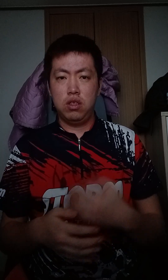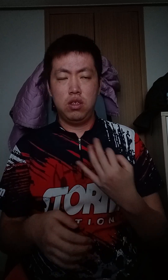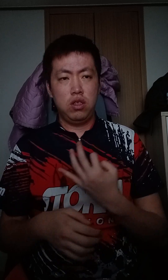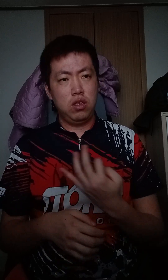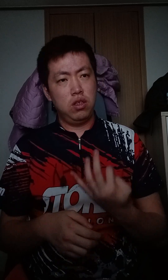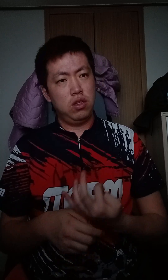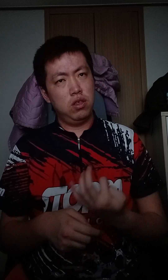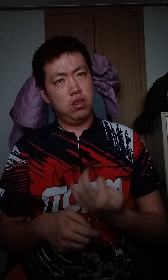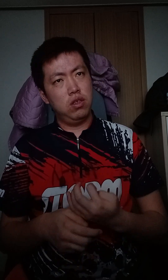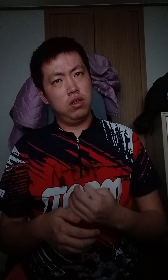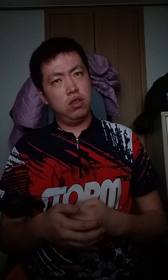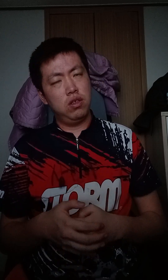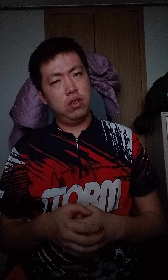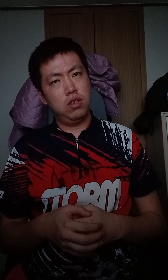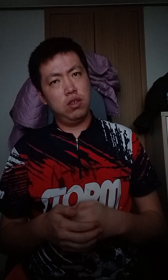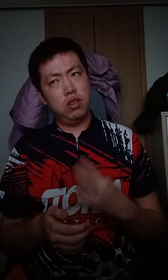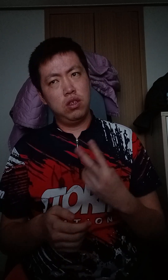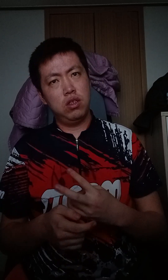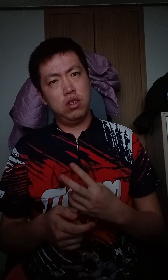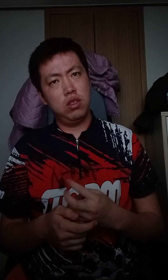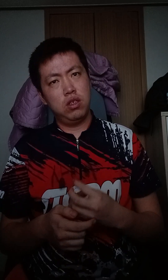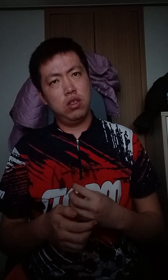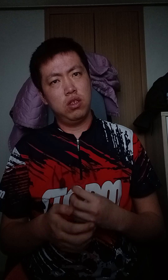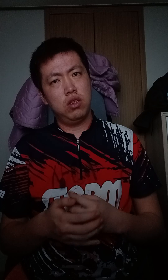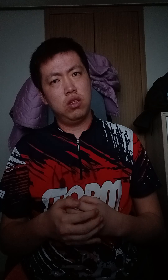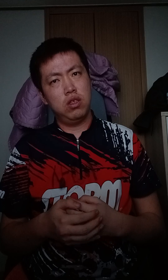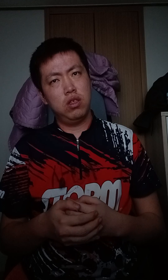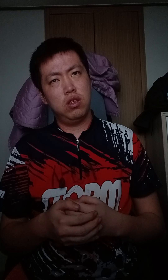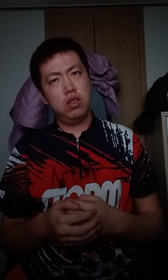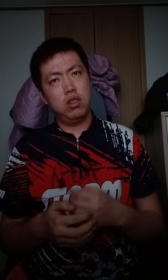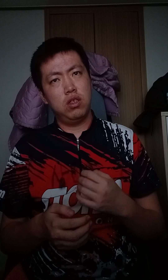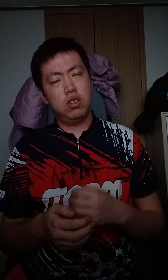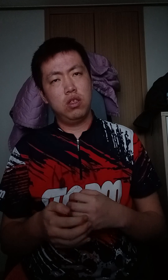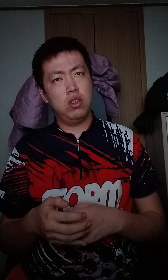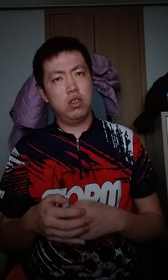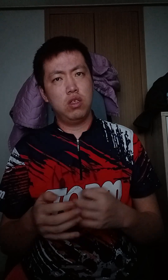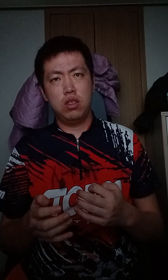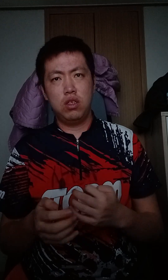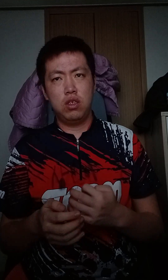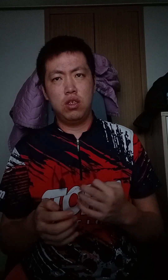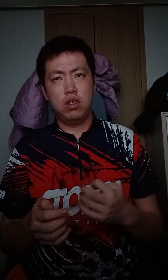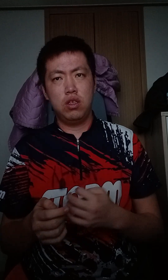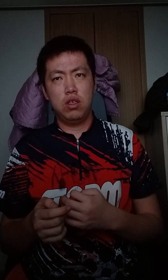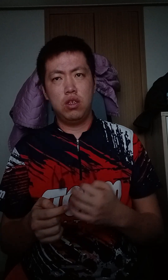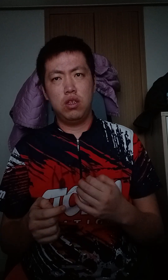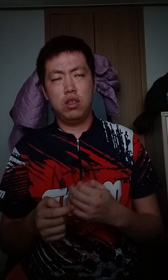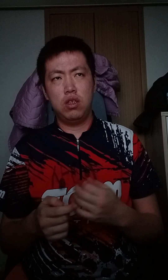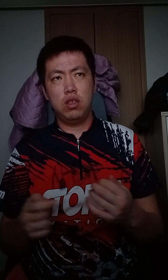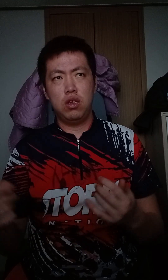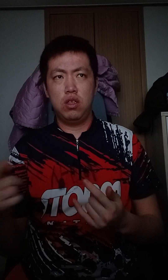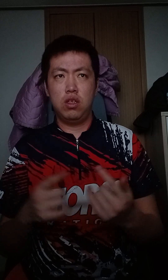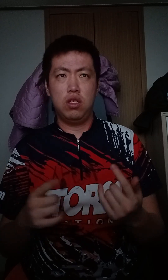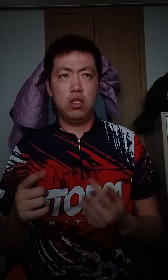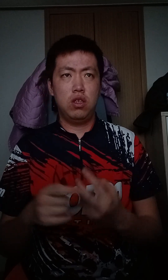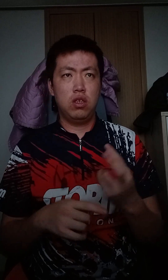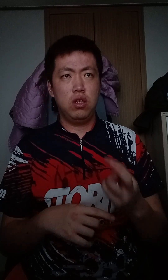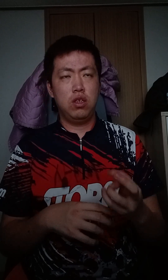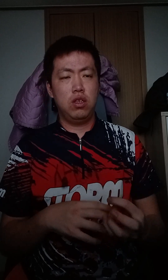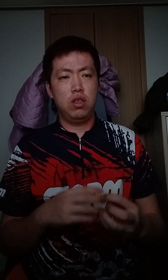그 지금 2차례 범행만 찍혀 있고 이전에 3차례 범행도 동일인의 또 범행일 가능성이 상당히 저는 개인적으로 높다라고